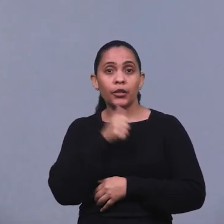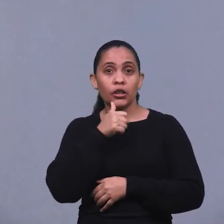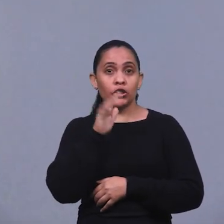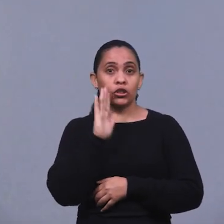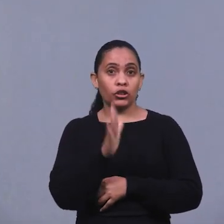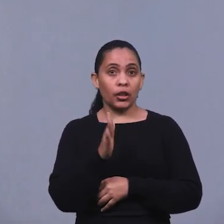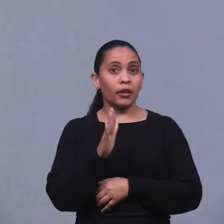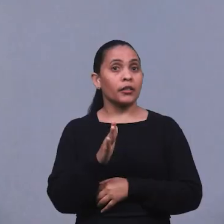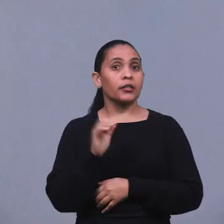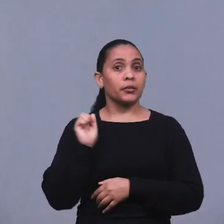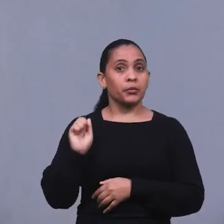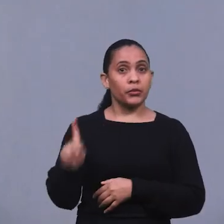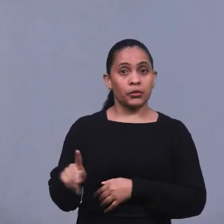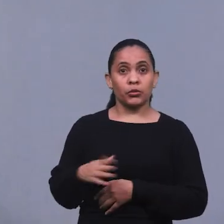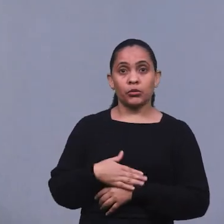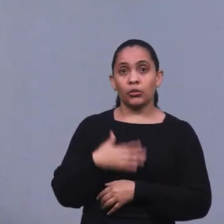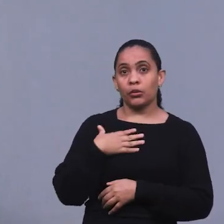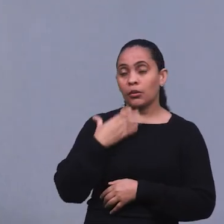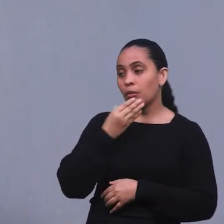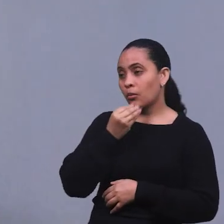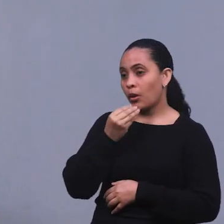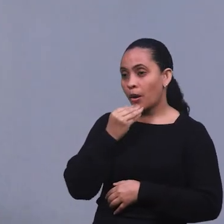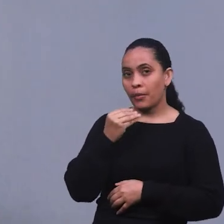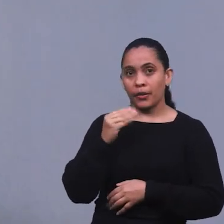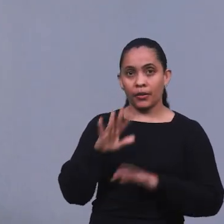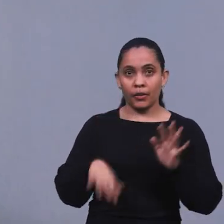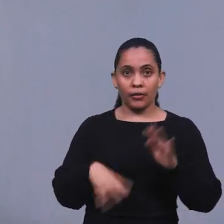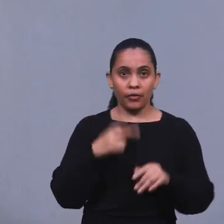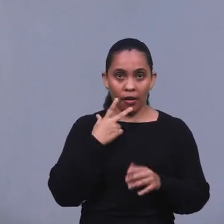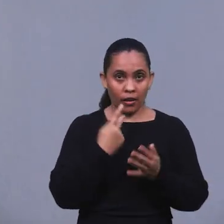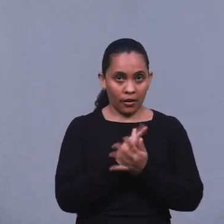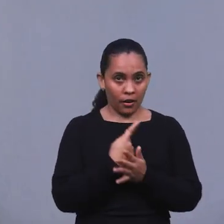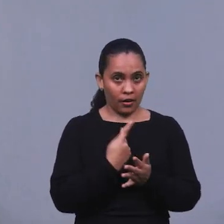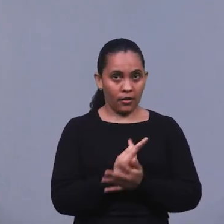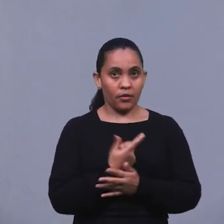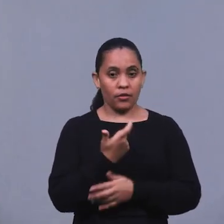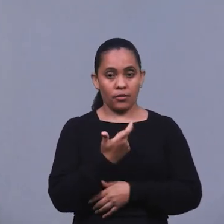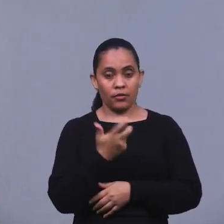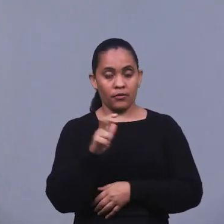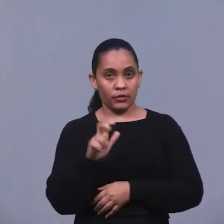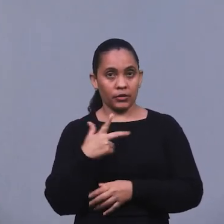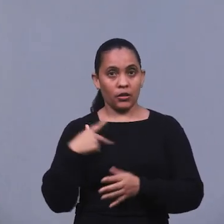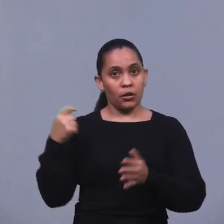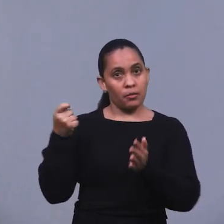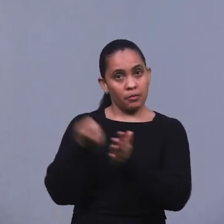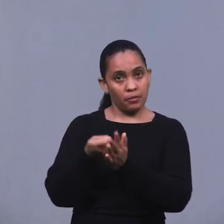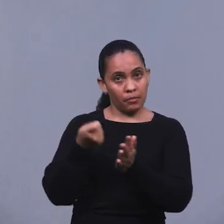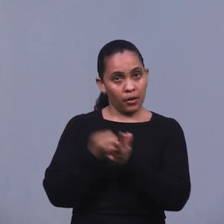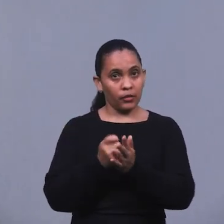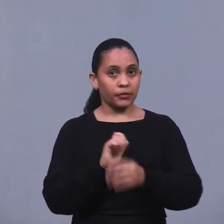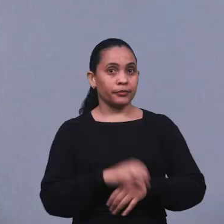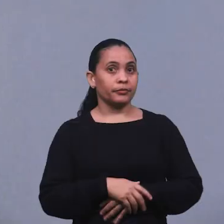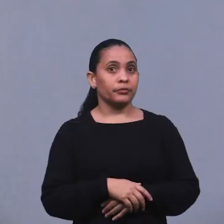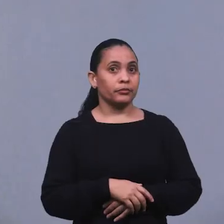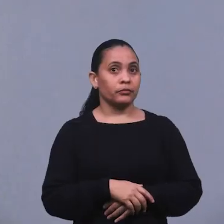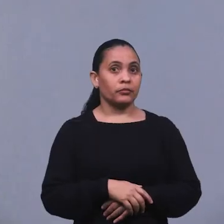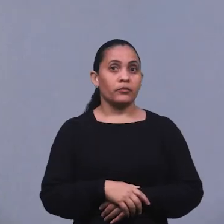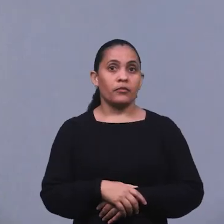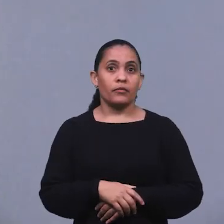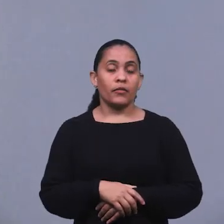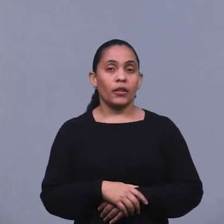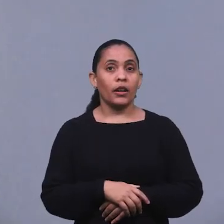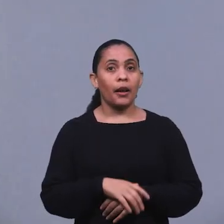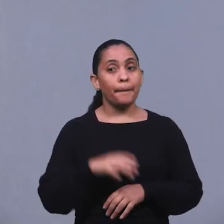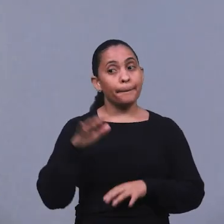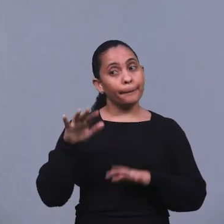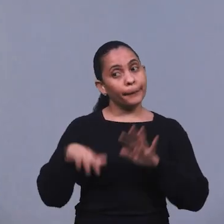aposenta. E o homem, eu trouxe aqui só para não me perder e não falar errado, o homem 25 anos de contribuição no grave. Aí